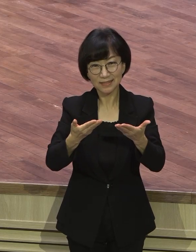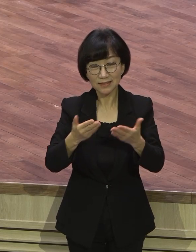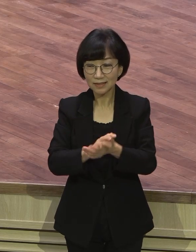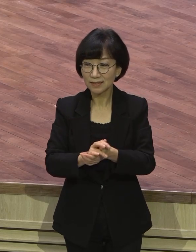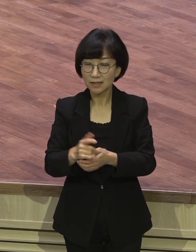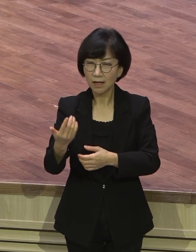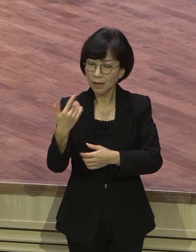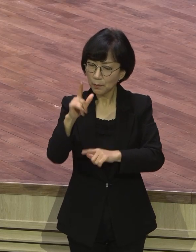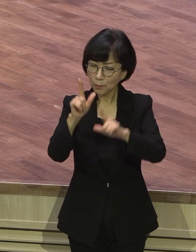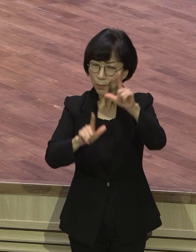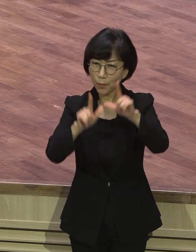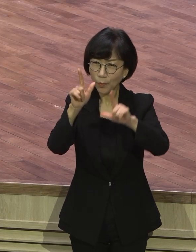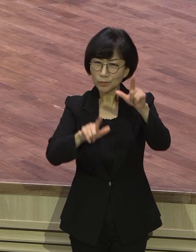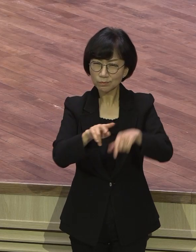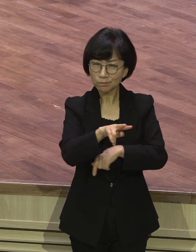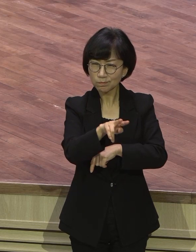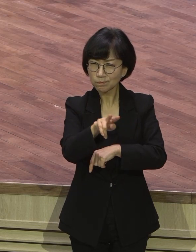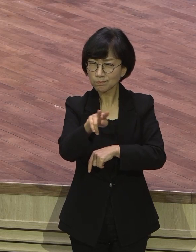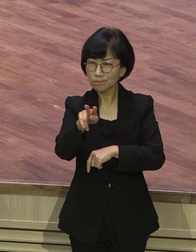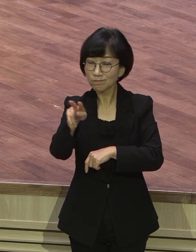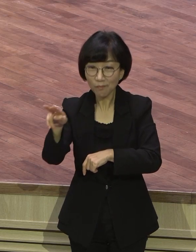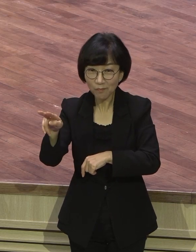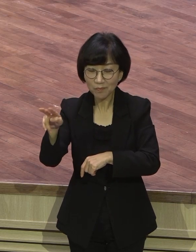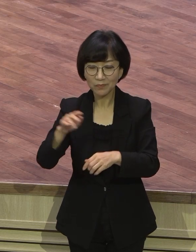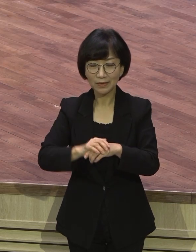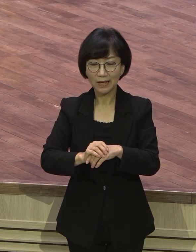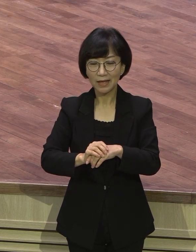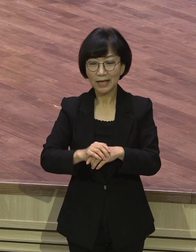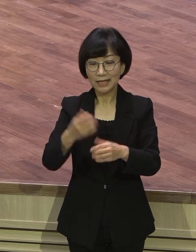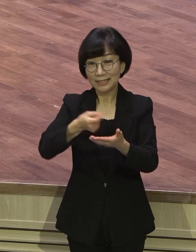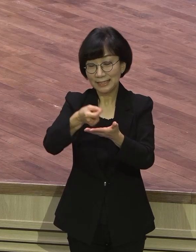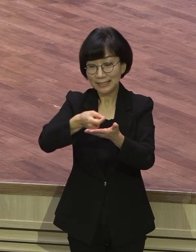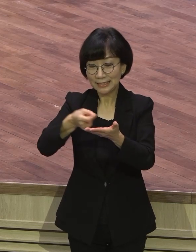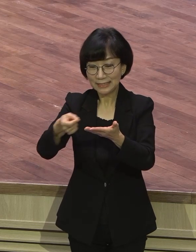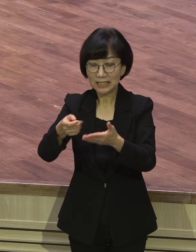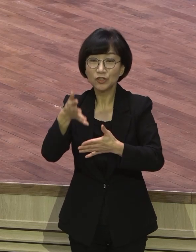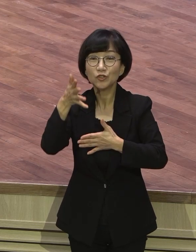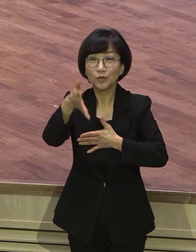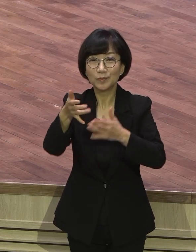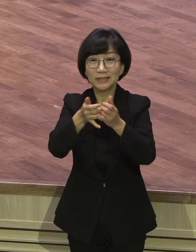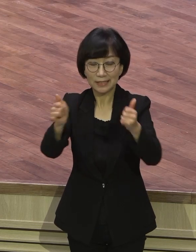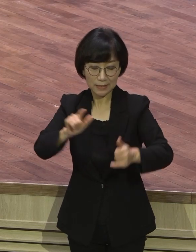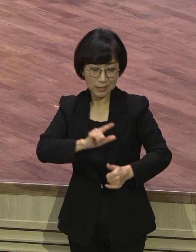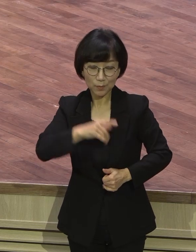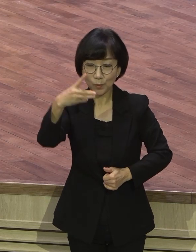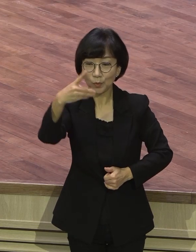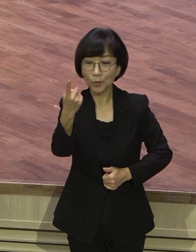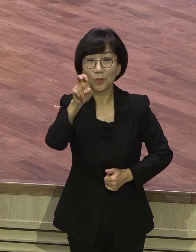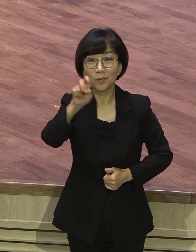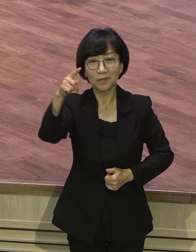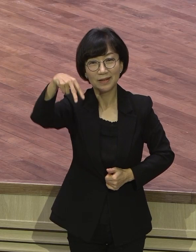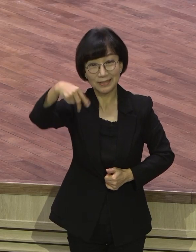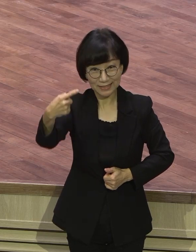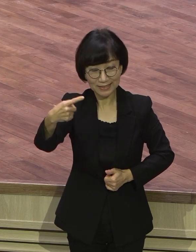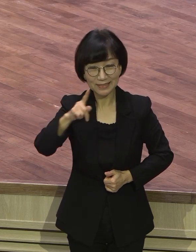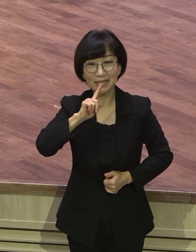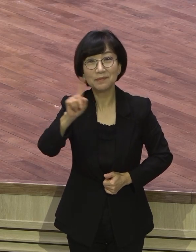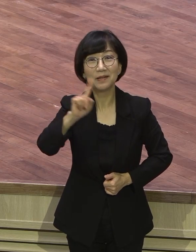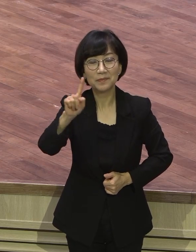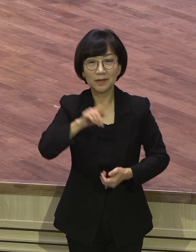보면서 플리츠 상을 받은 세계진 컬럼리스트 토마스 프리드먼이라는 분은